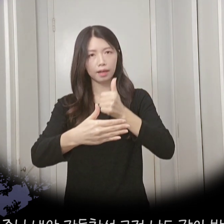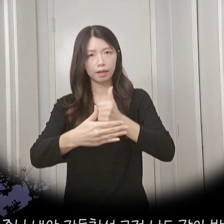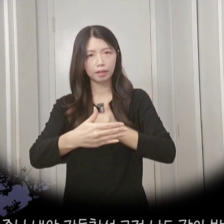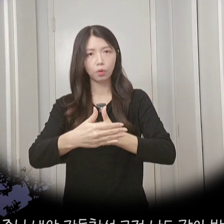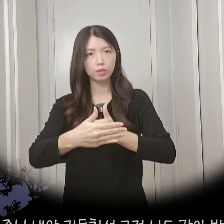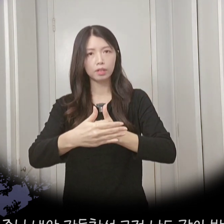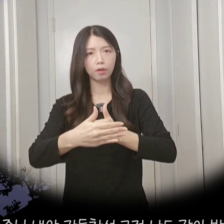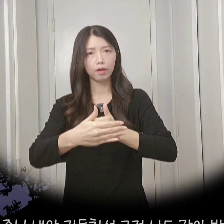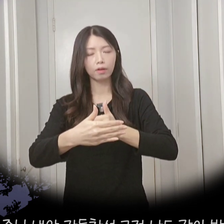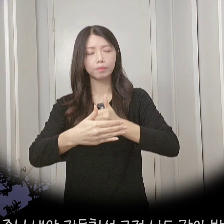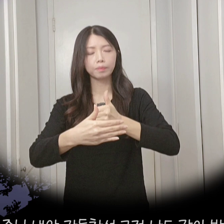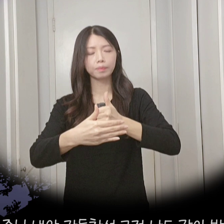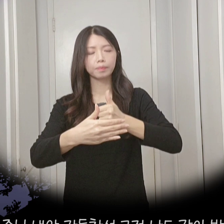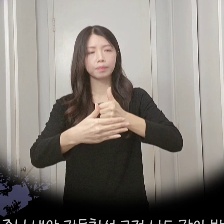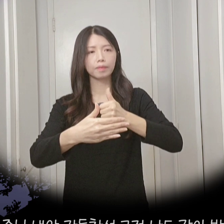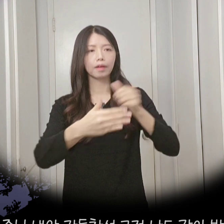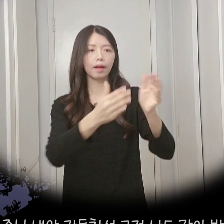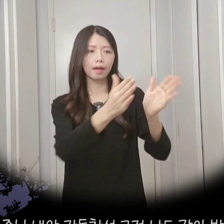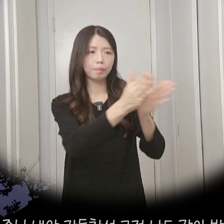안에 들어오시는 거예요.